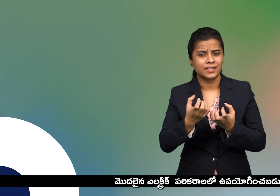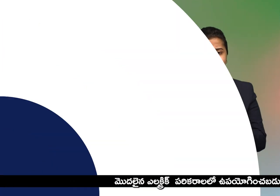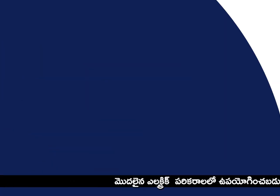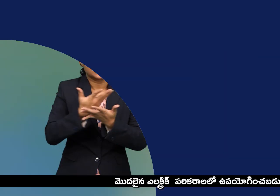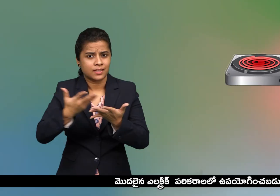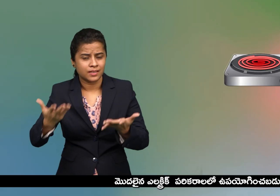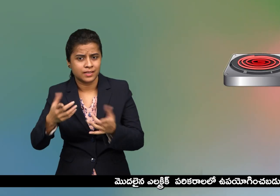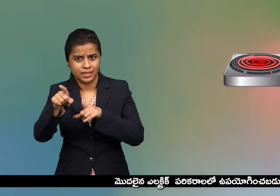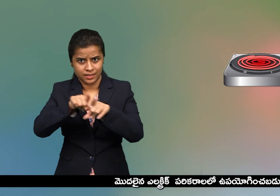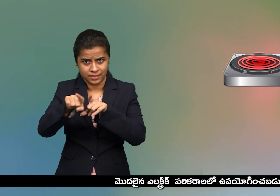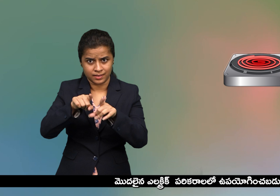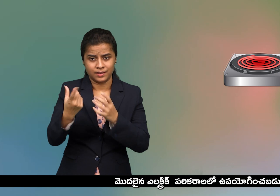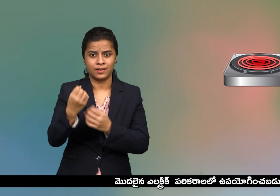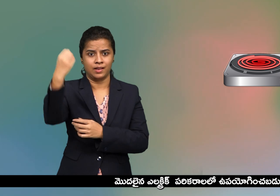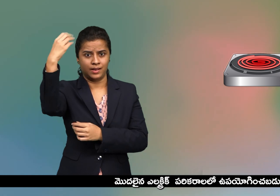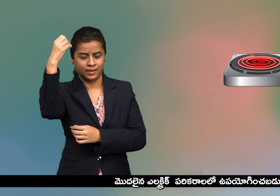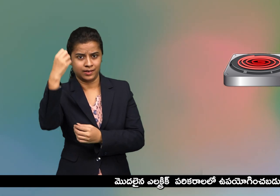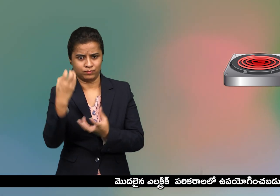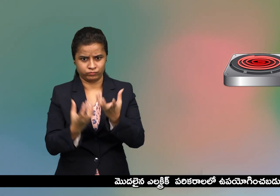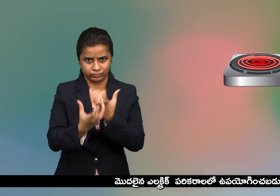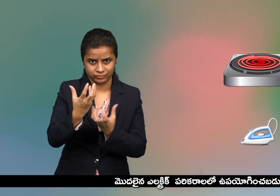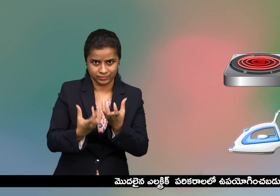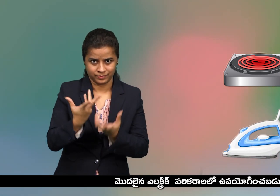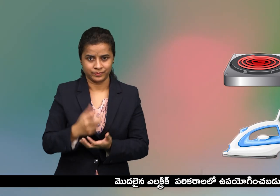ఎలక్ట్రిక్ పరికరాలలో ఉపయోగించబడుతుంది.